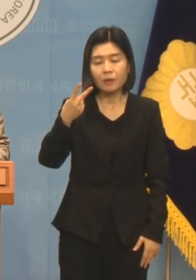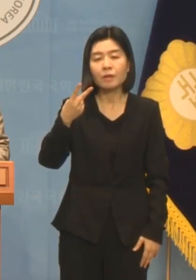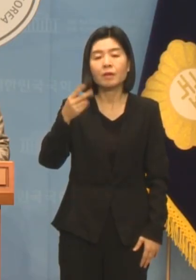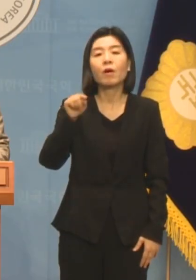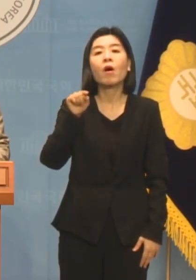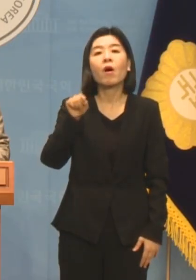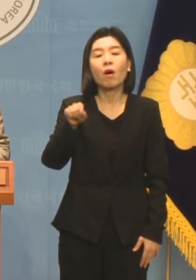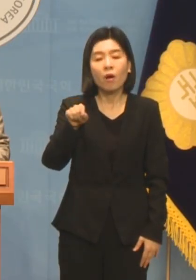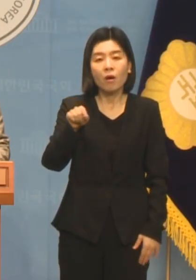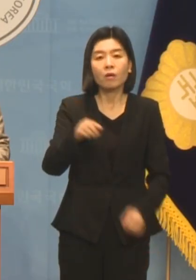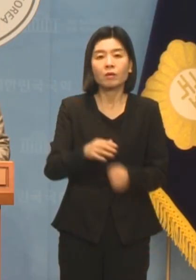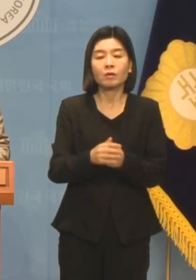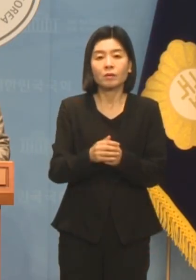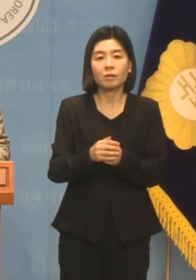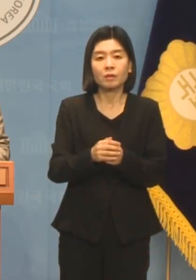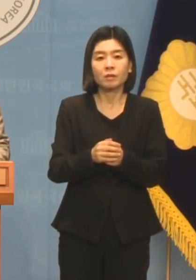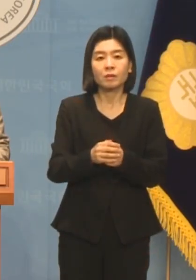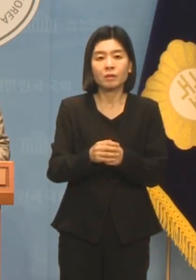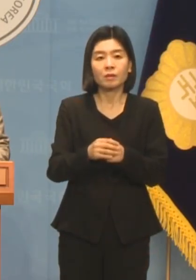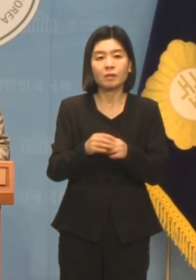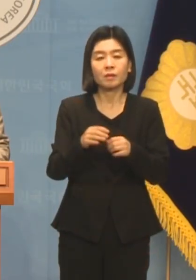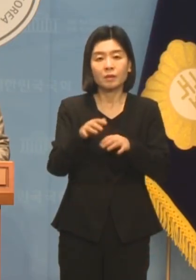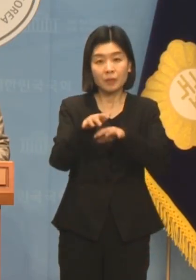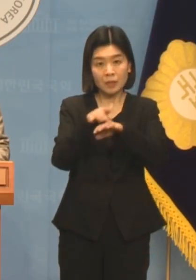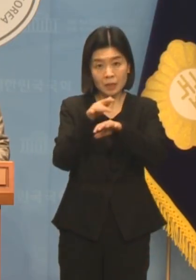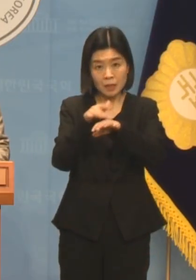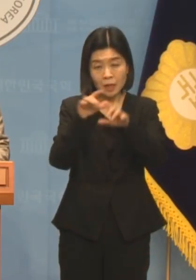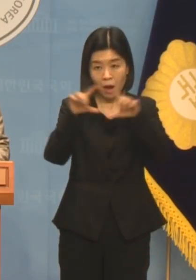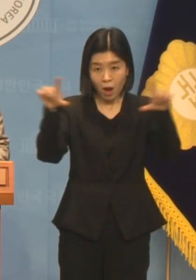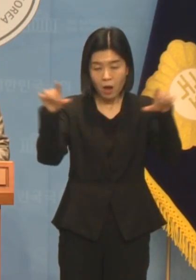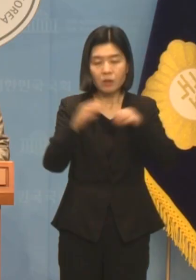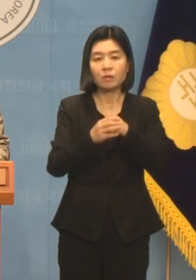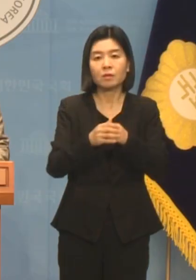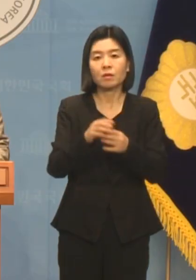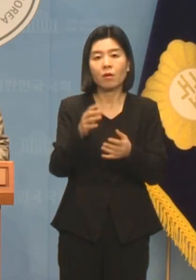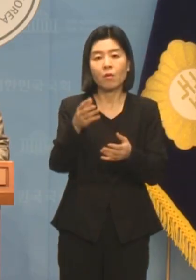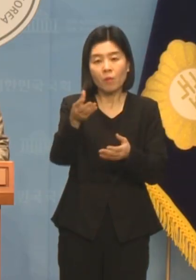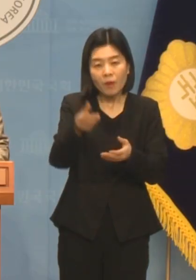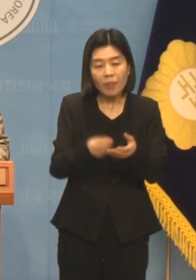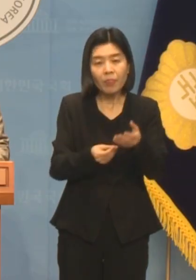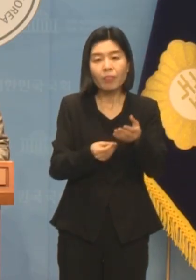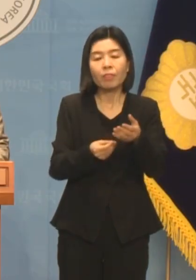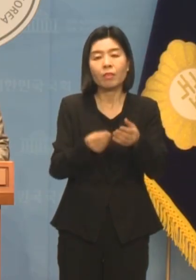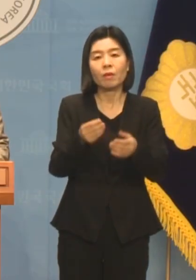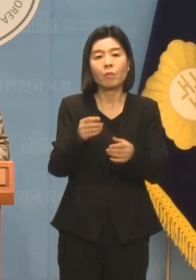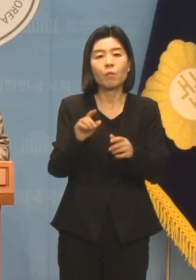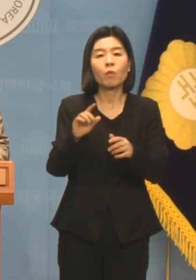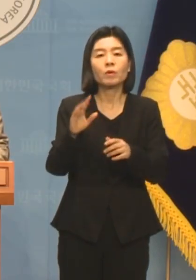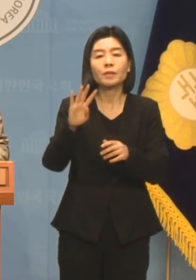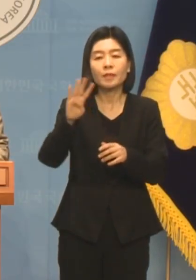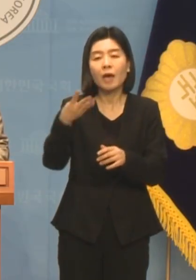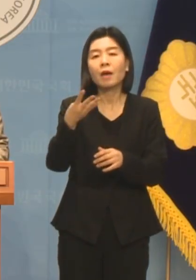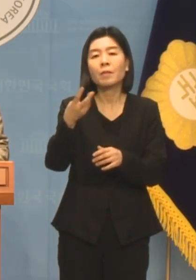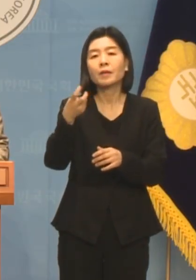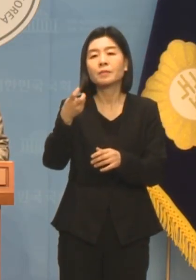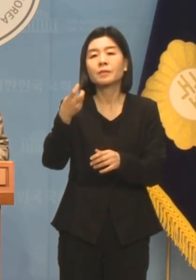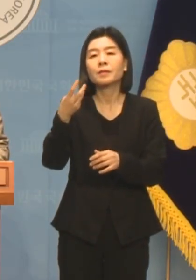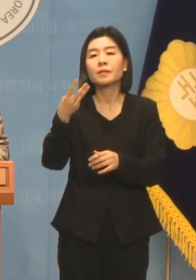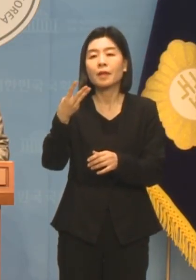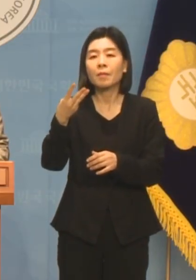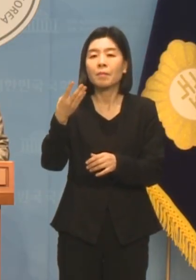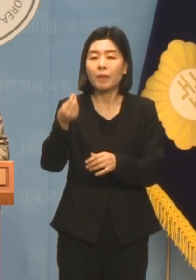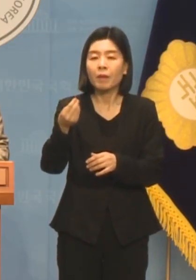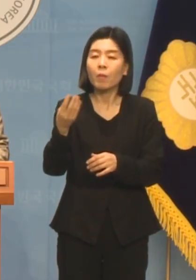2,227원 등 렌탈비 4,723만 100원 등으로 금액이 10원